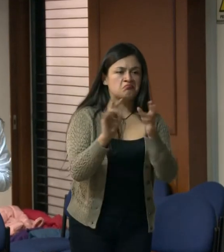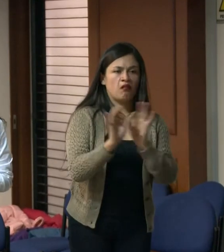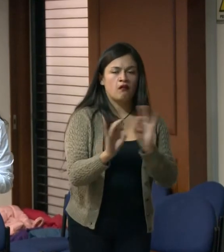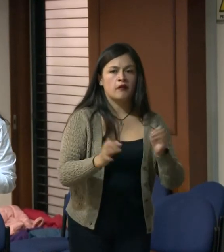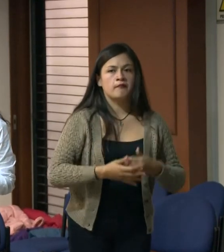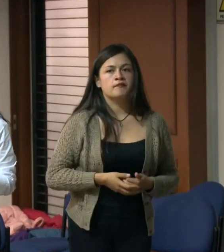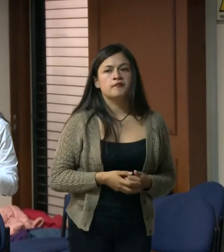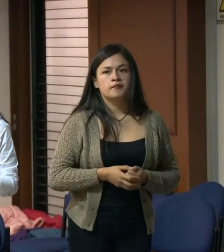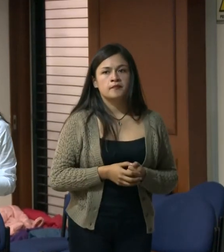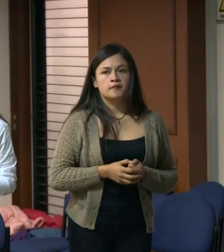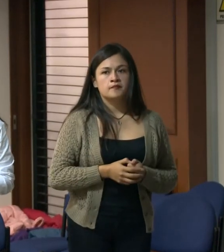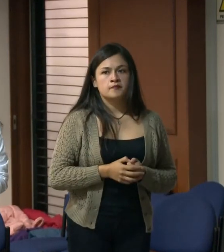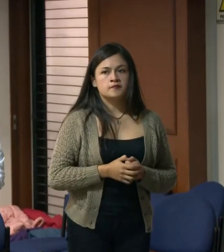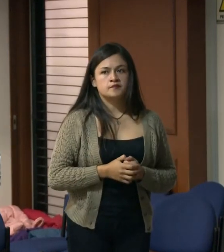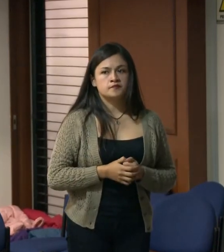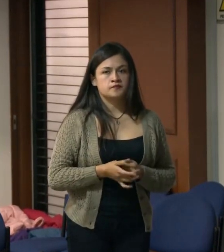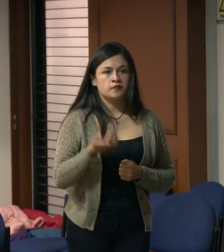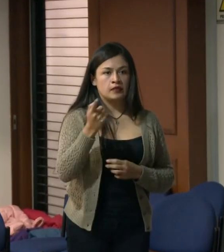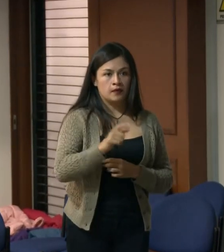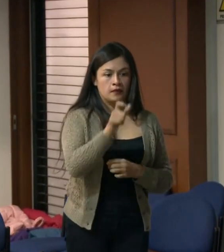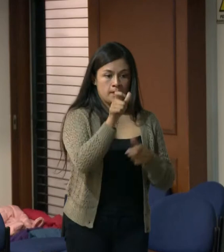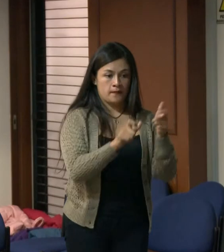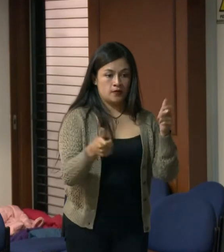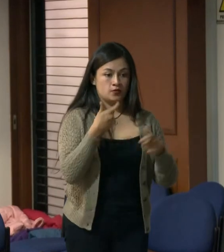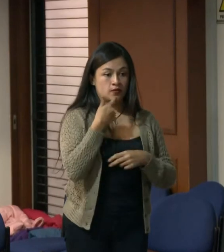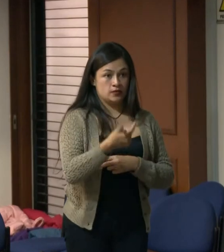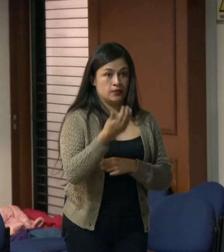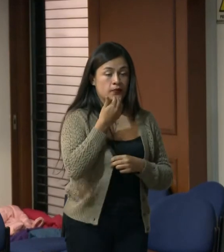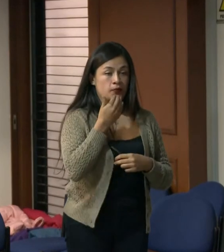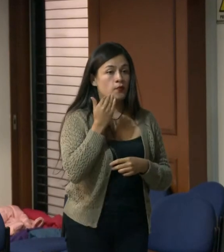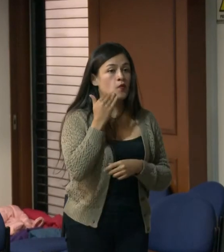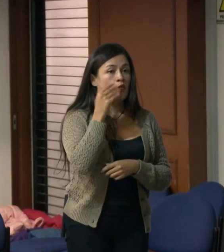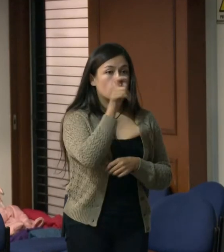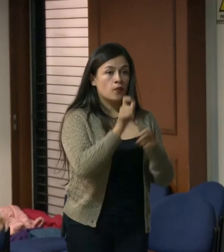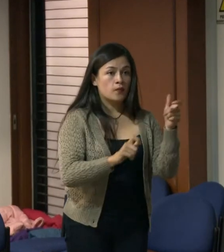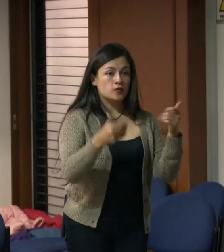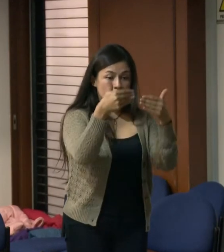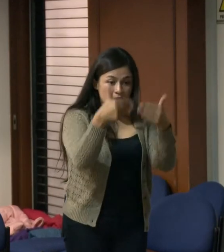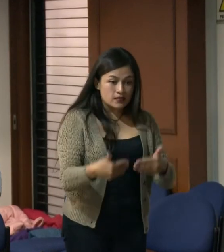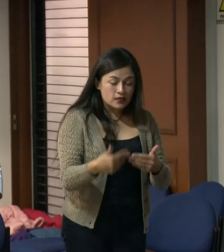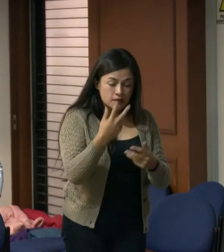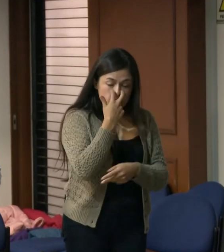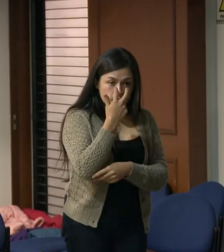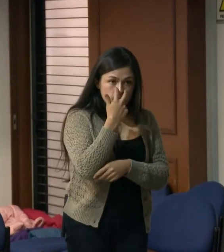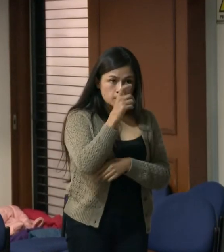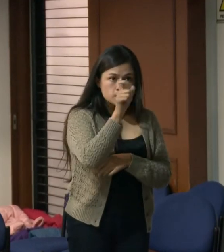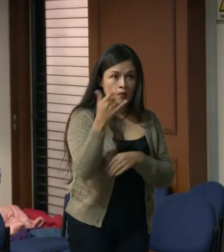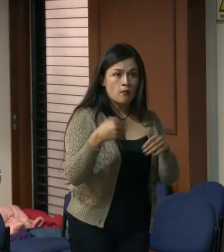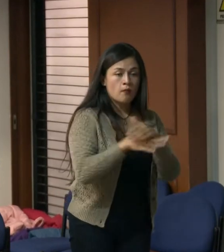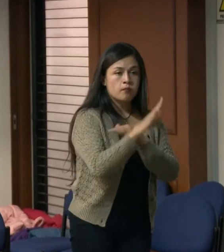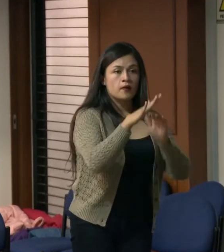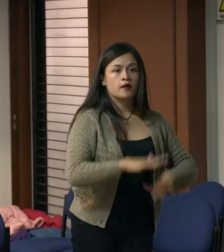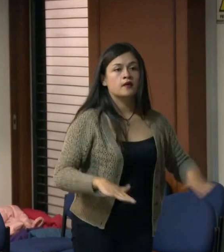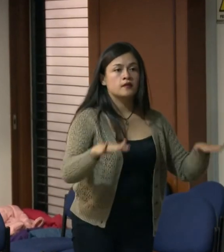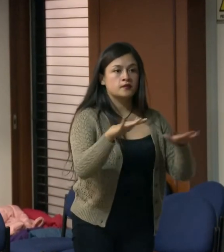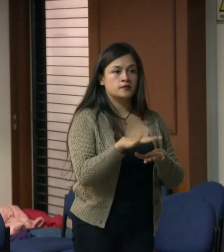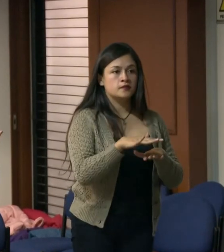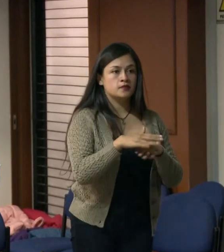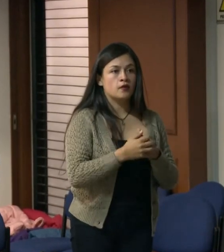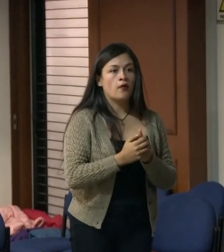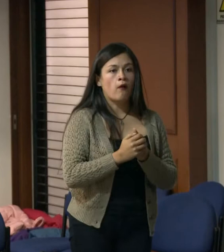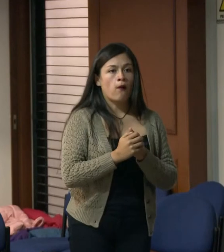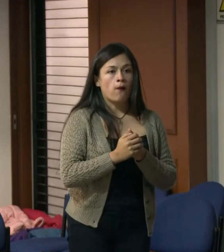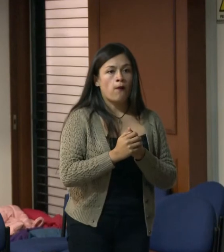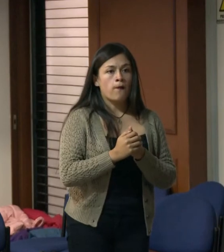Ellos mencionaban, por ejemplo, que cuando una persona con discapacidad visual a este escenario, decían, pues